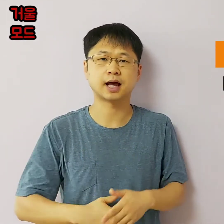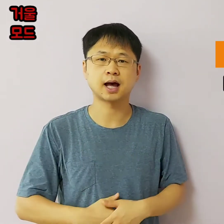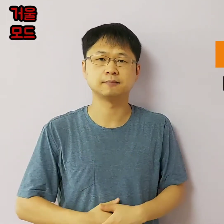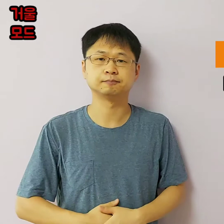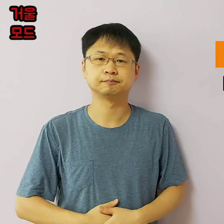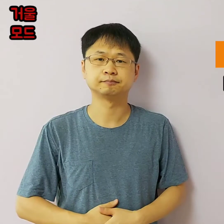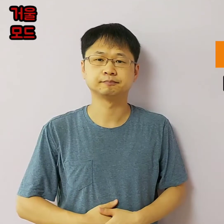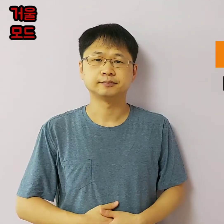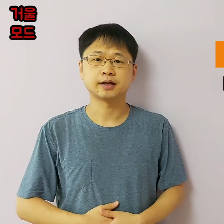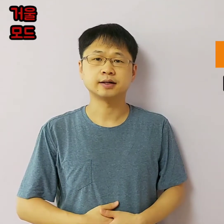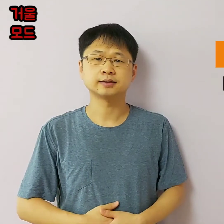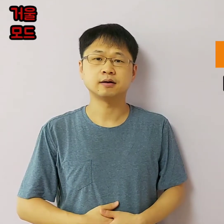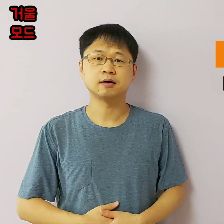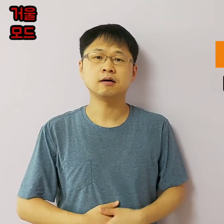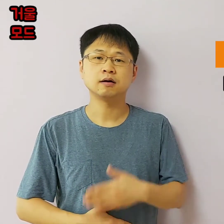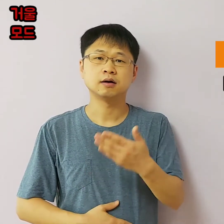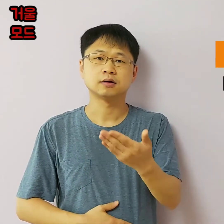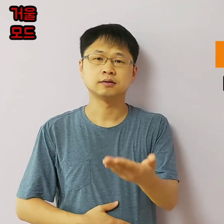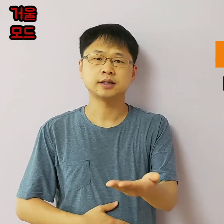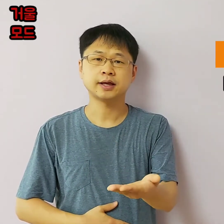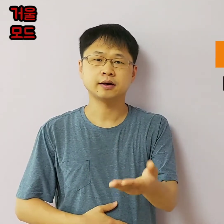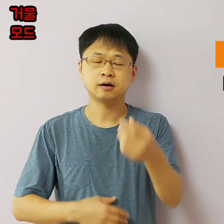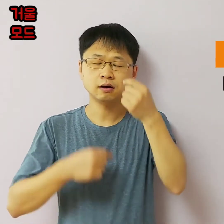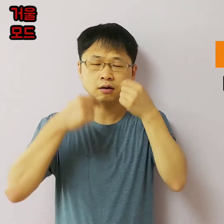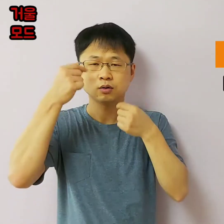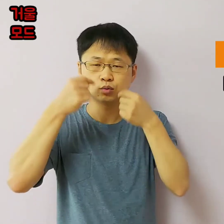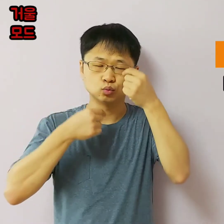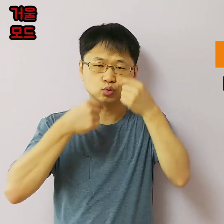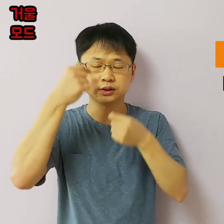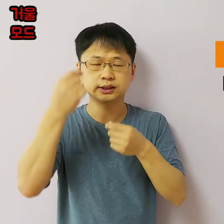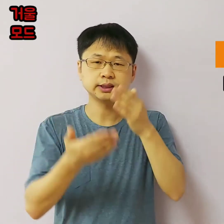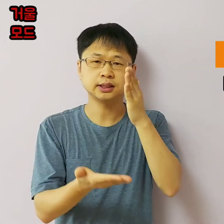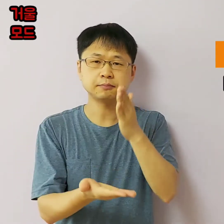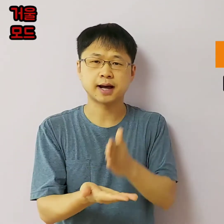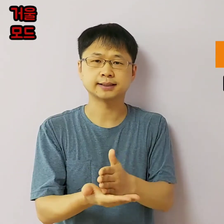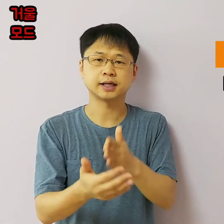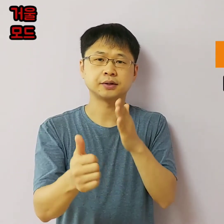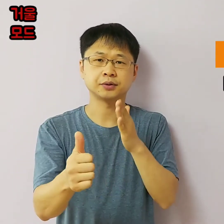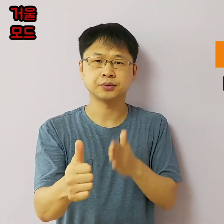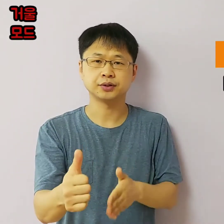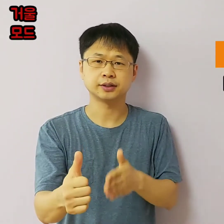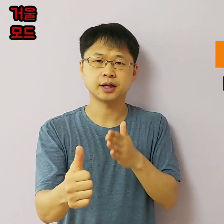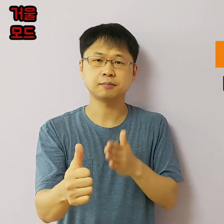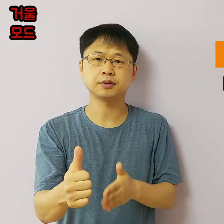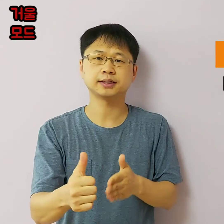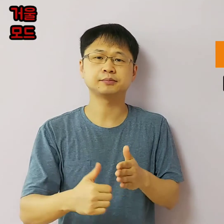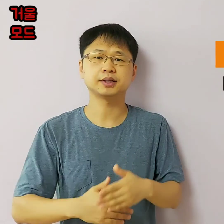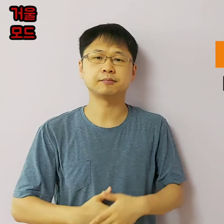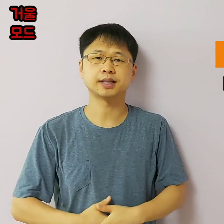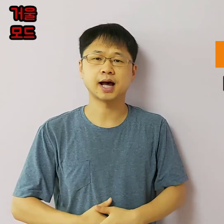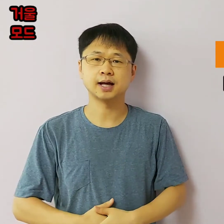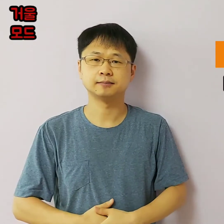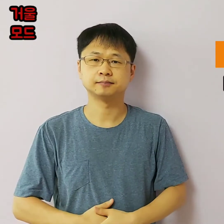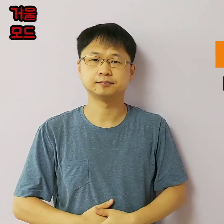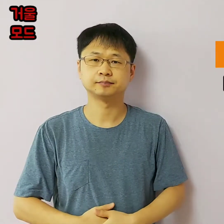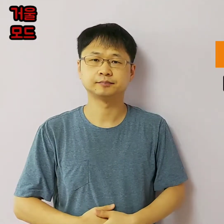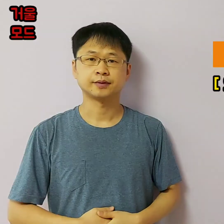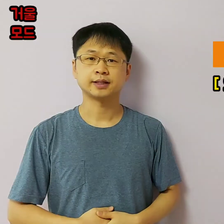있습니다. 네, 그래서 그대여 울지 마세요 이렇게 표현하시면 됩니다. 네,